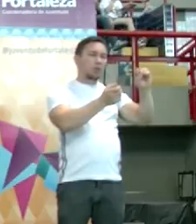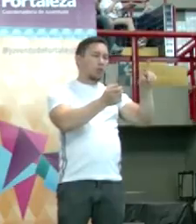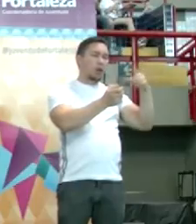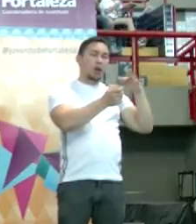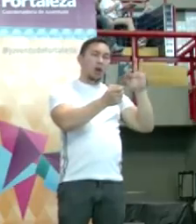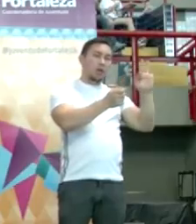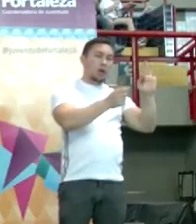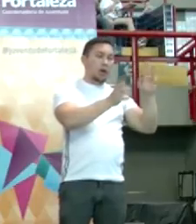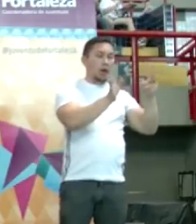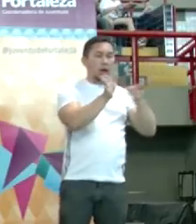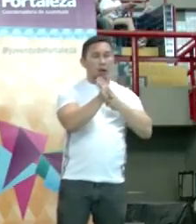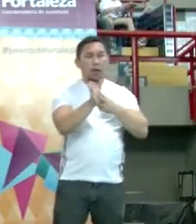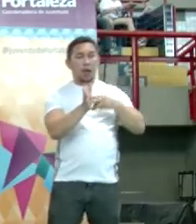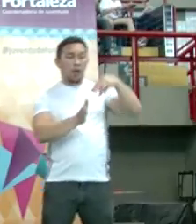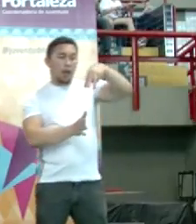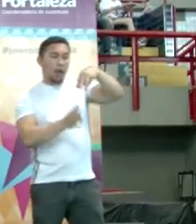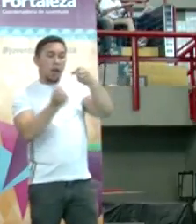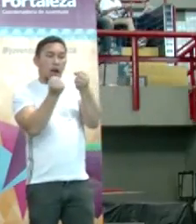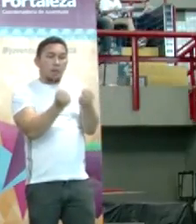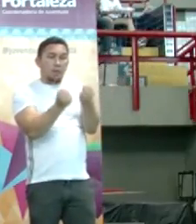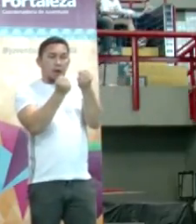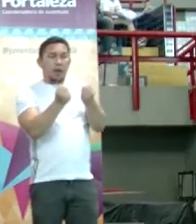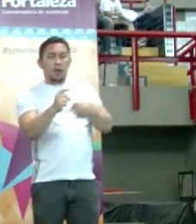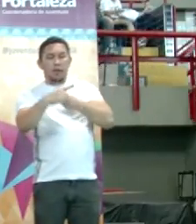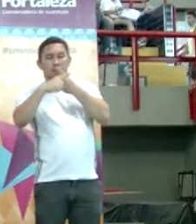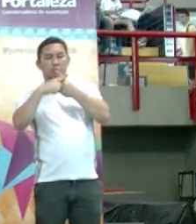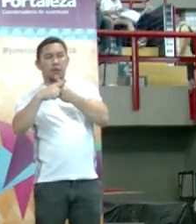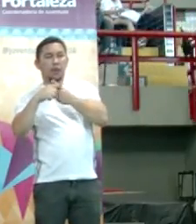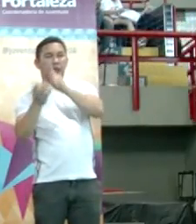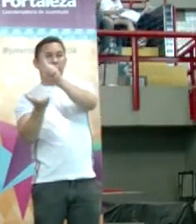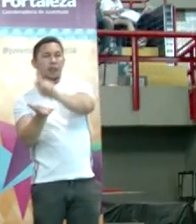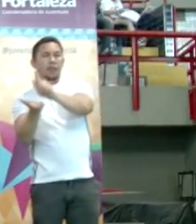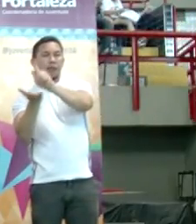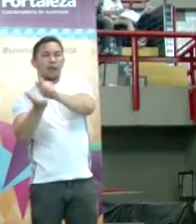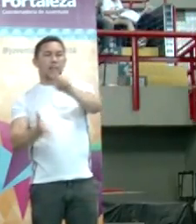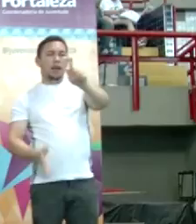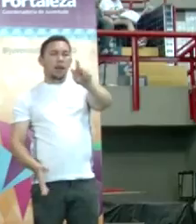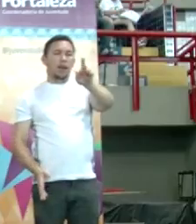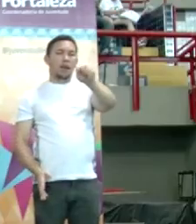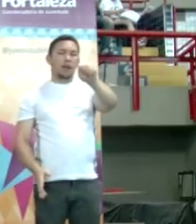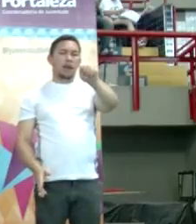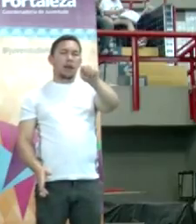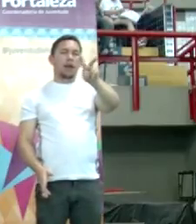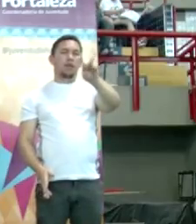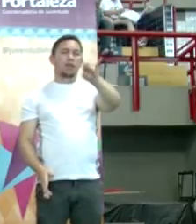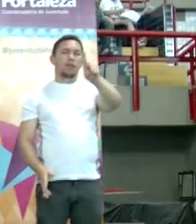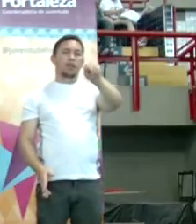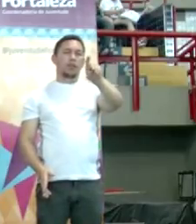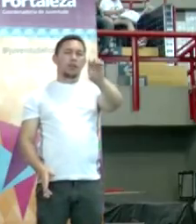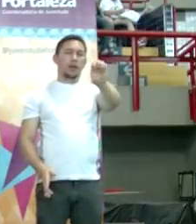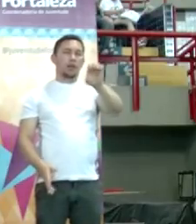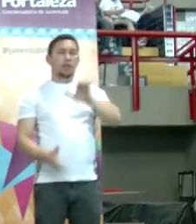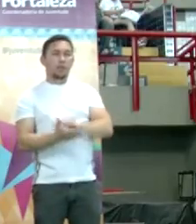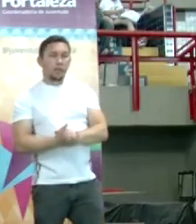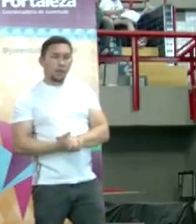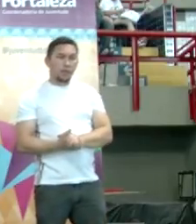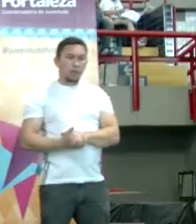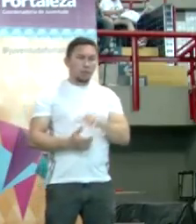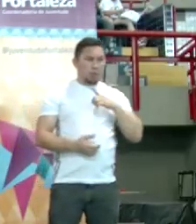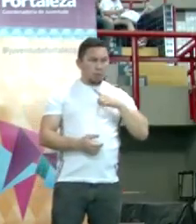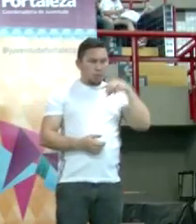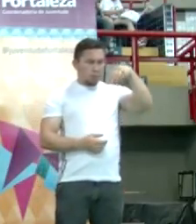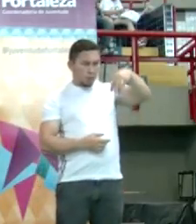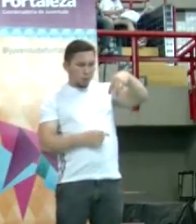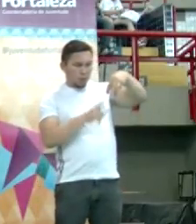massa vezes a gravidade. Massa vezes a gravidade. Aí eu pergunto, dá para mudar o peso ou